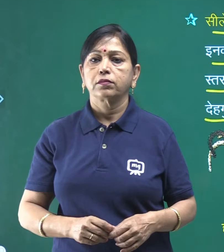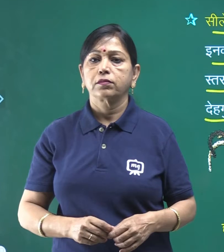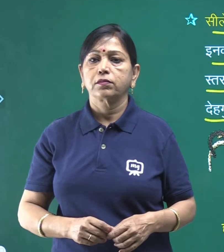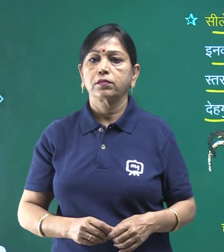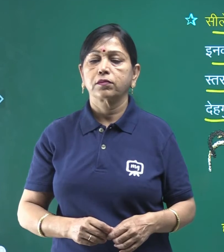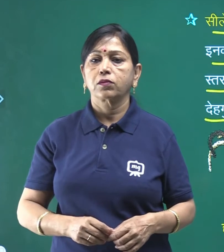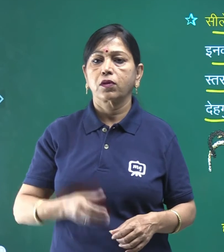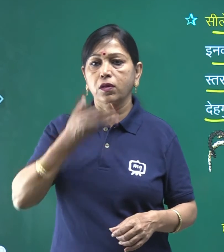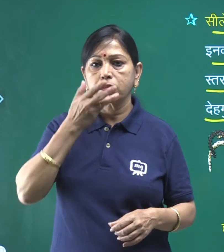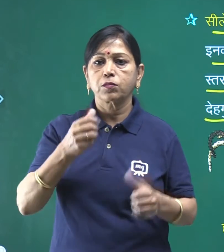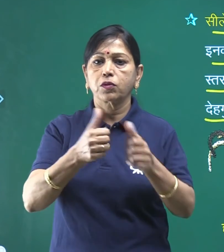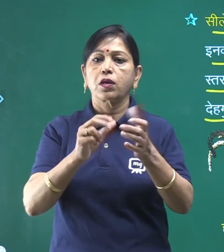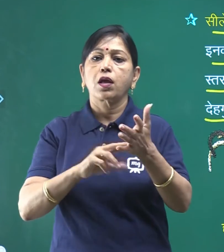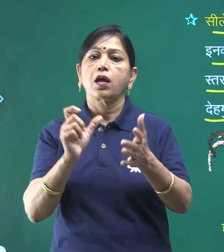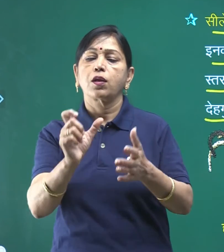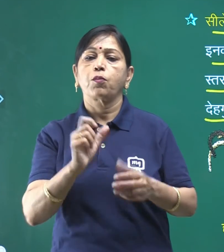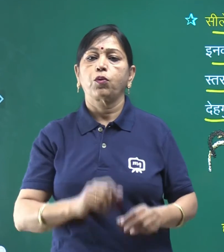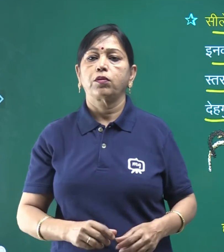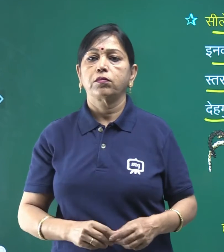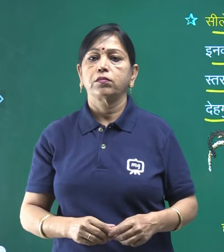समुद्री एनीमोन,